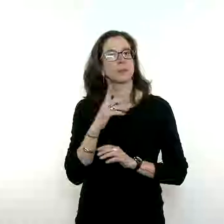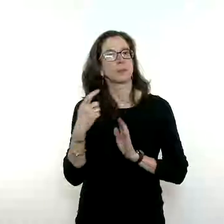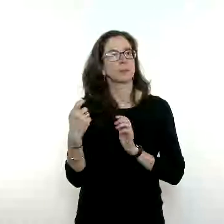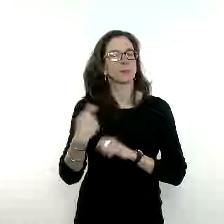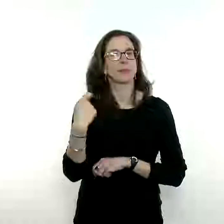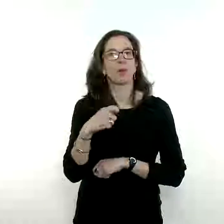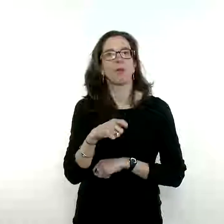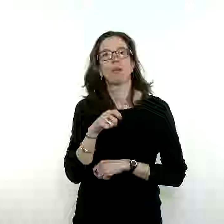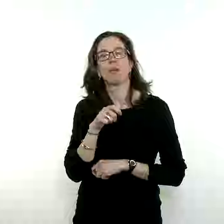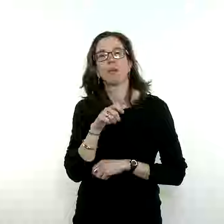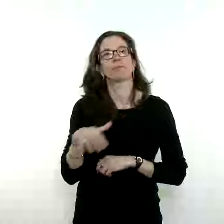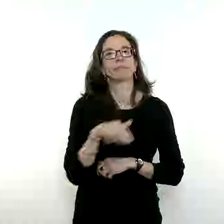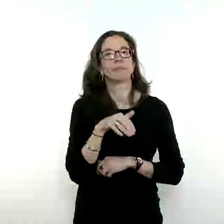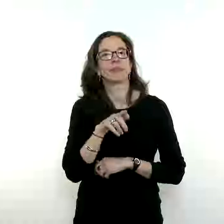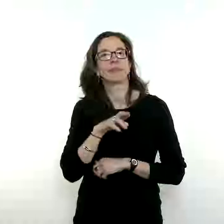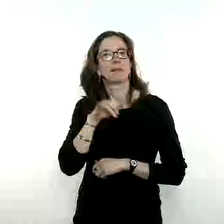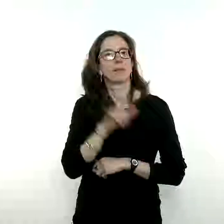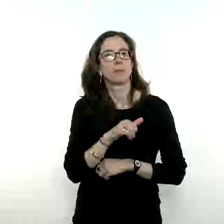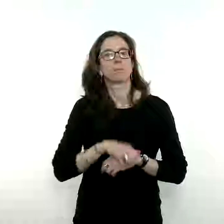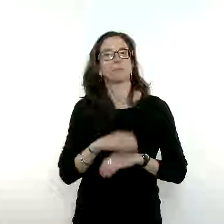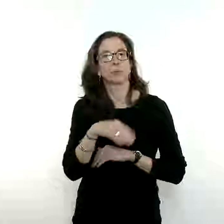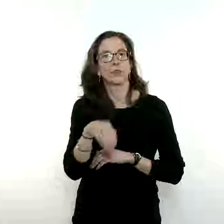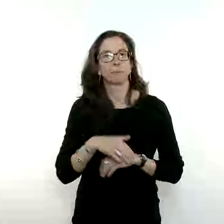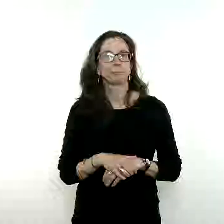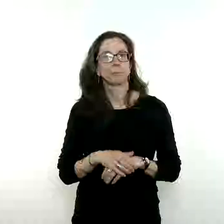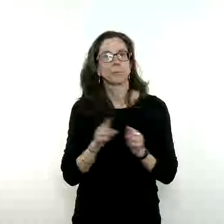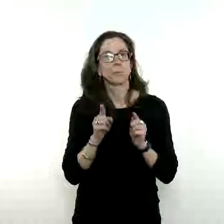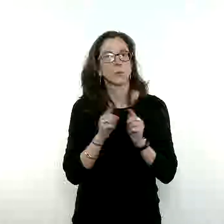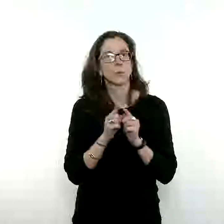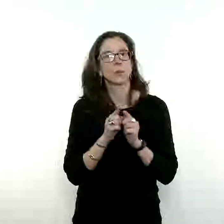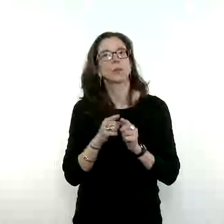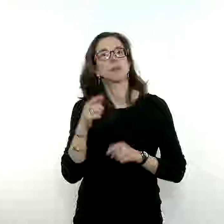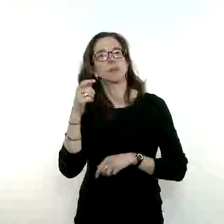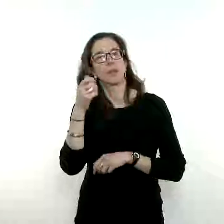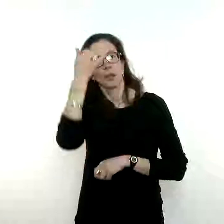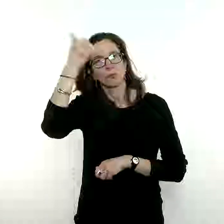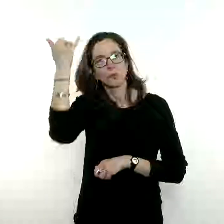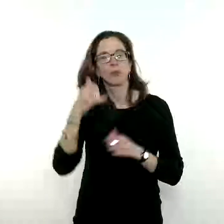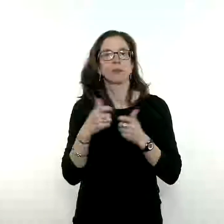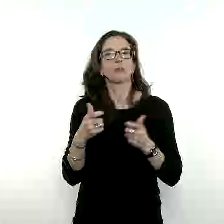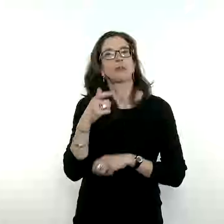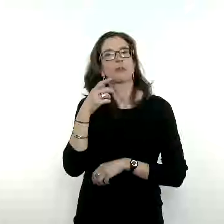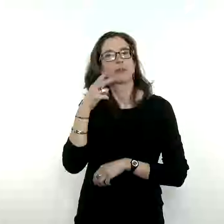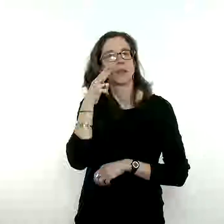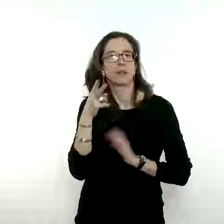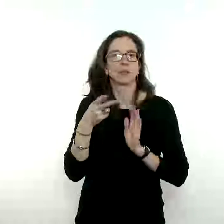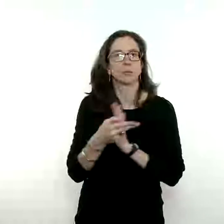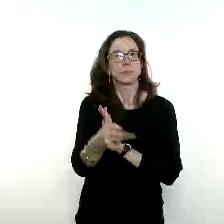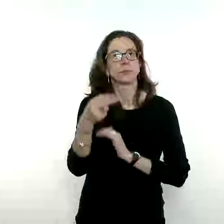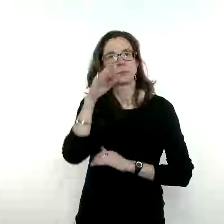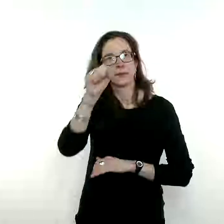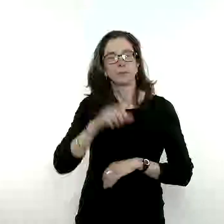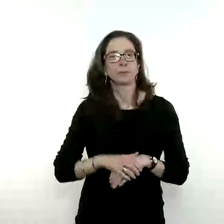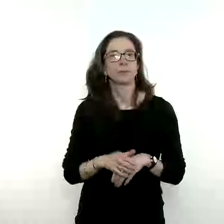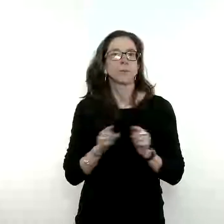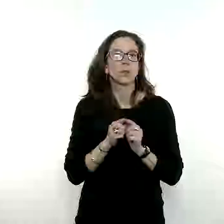Monsieur Bondu Thomas, directeur ingénieur œnologue des vins du Pic, et Monsieur Moulin Frédéric, vigneron